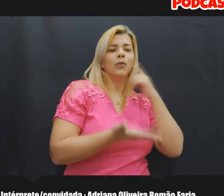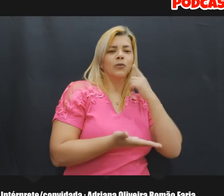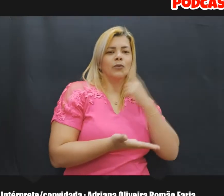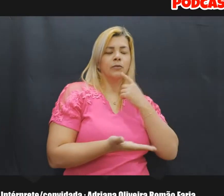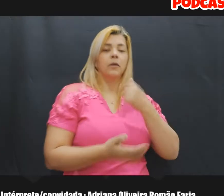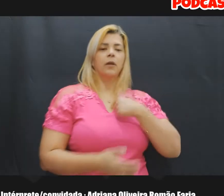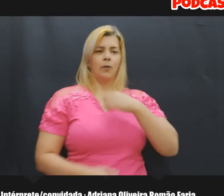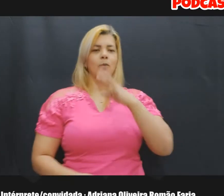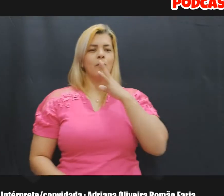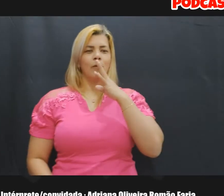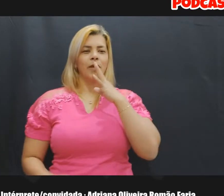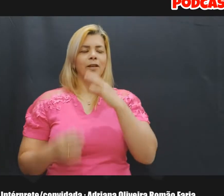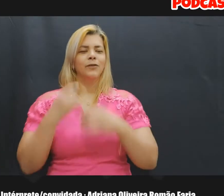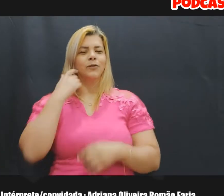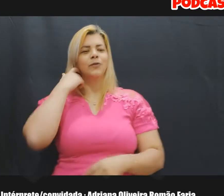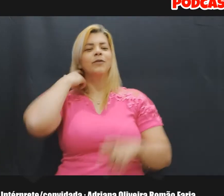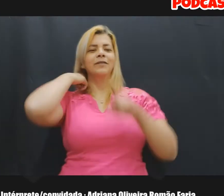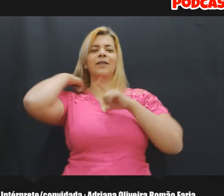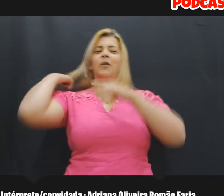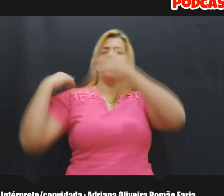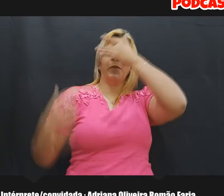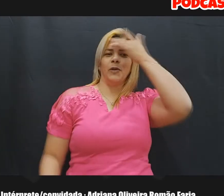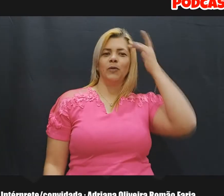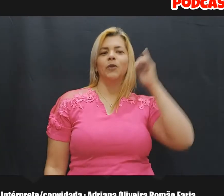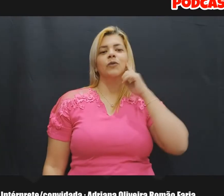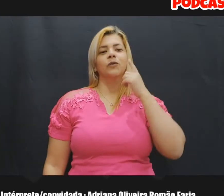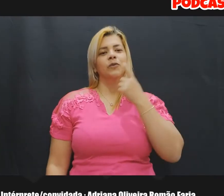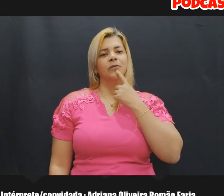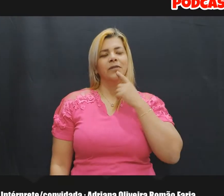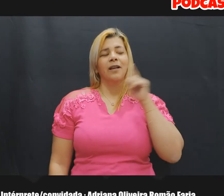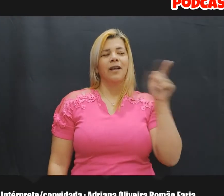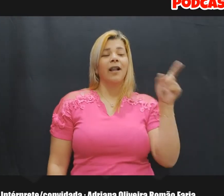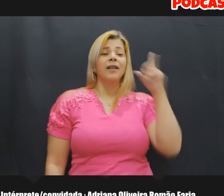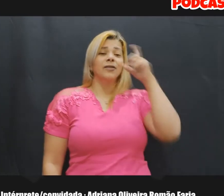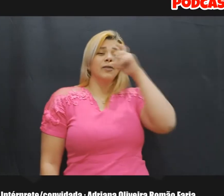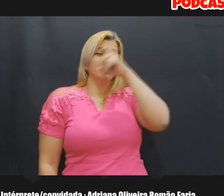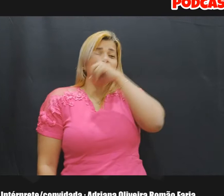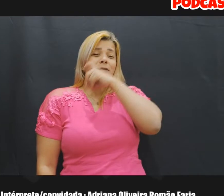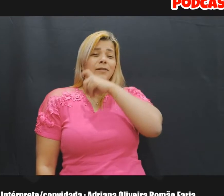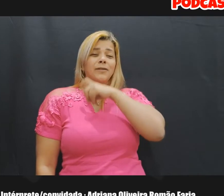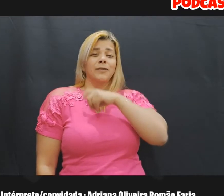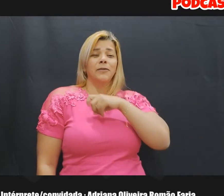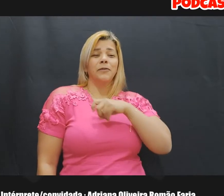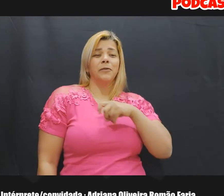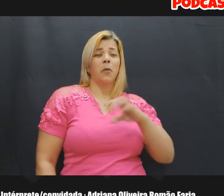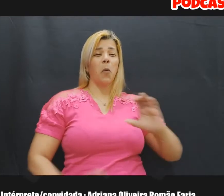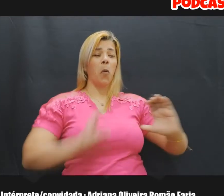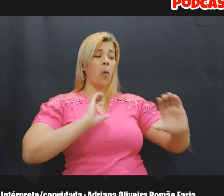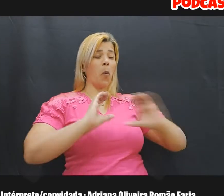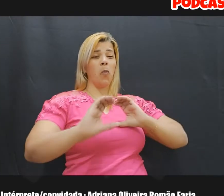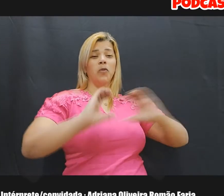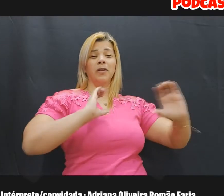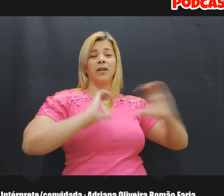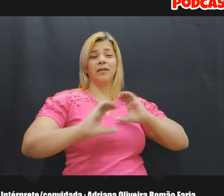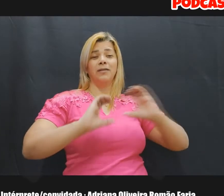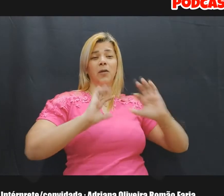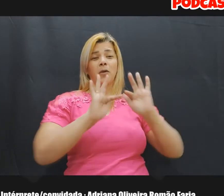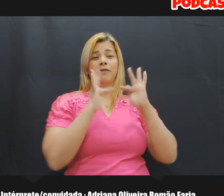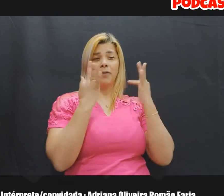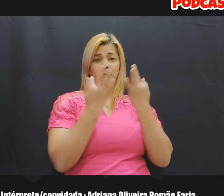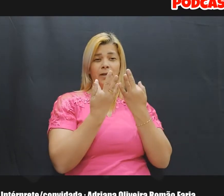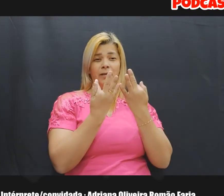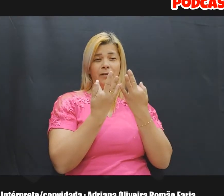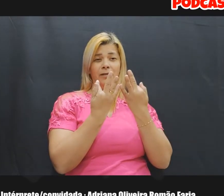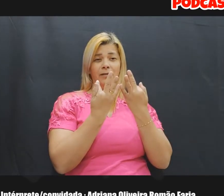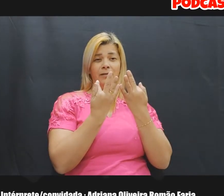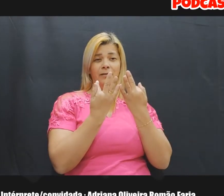conheço uma pessoa surda que ela tem dificuldades na própria família até de comunicação. Isso é comum